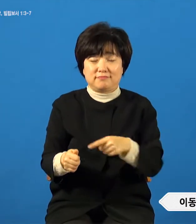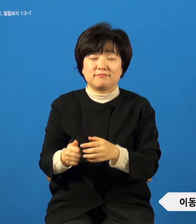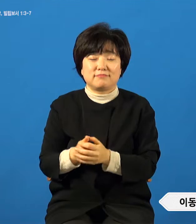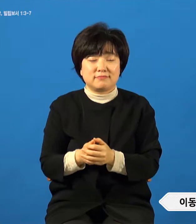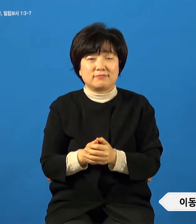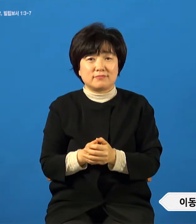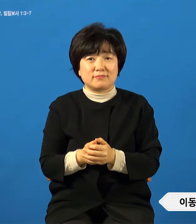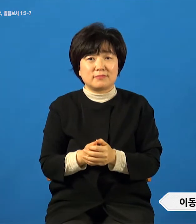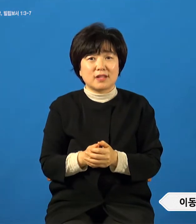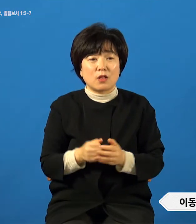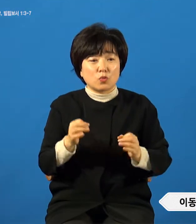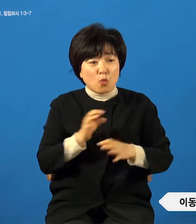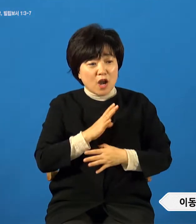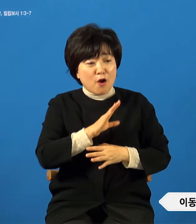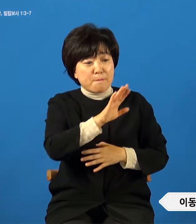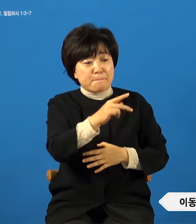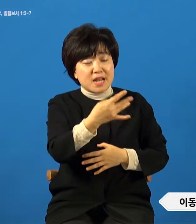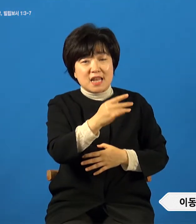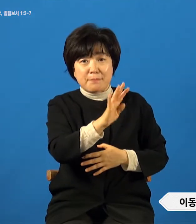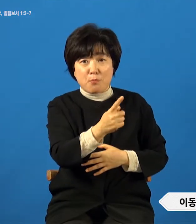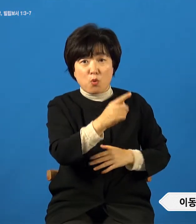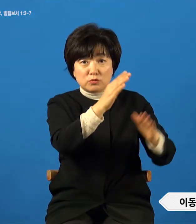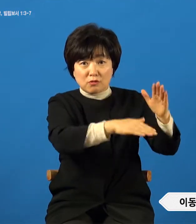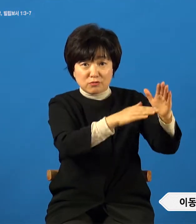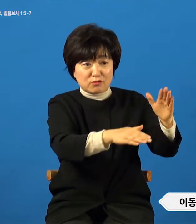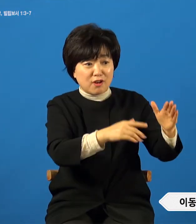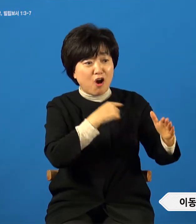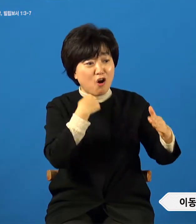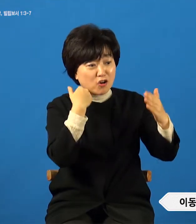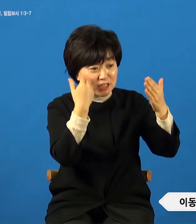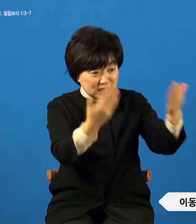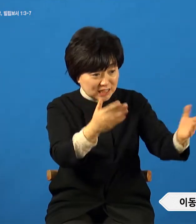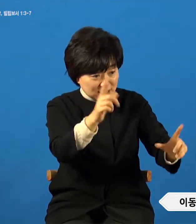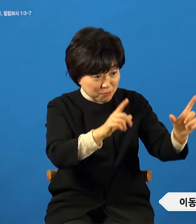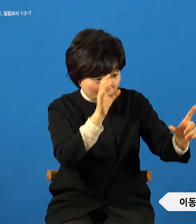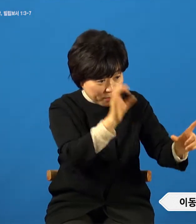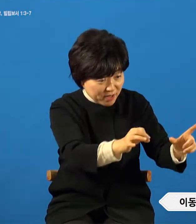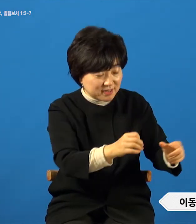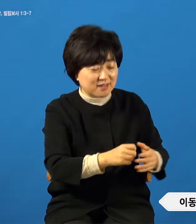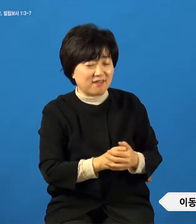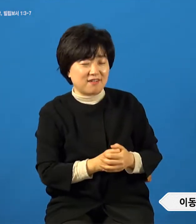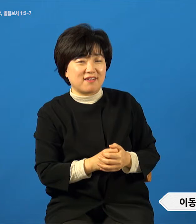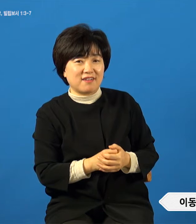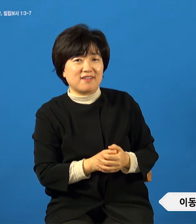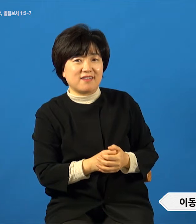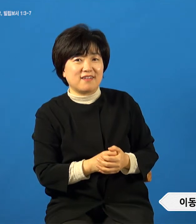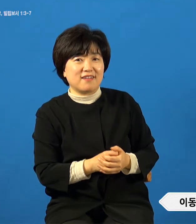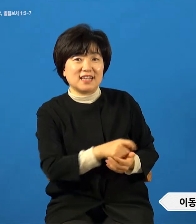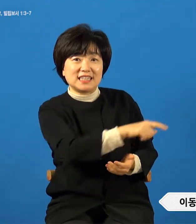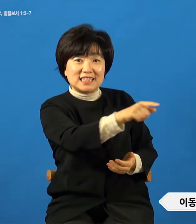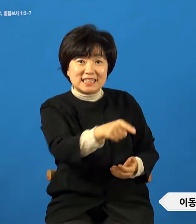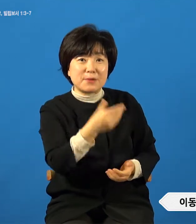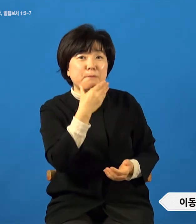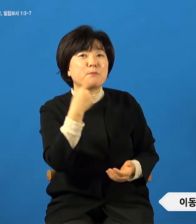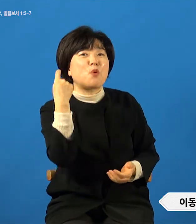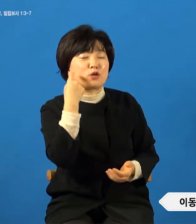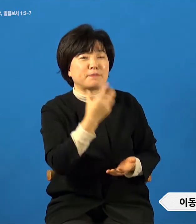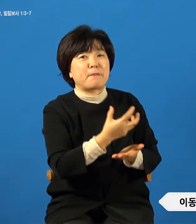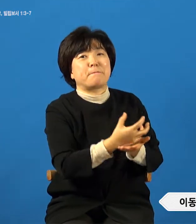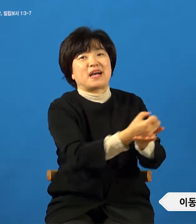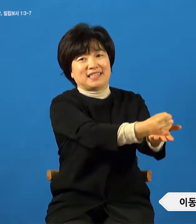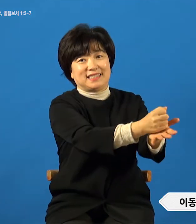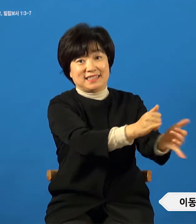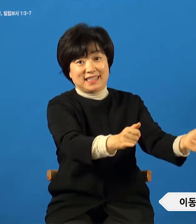놀라운 빌립보 성도들의 헌신을 보면서 이제 바울의 동력자들, 그들은 복음을 받아들인 사람에서 끝나는 것이